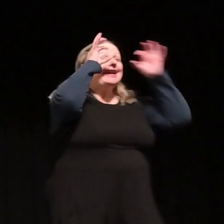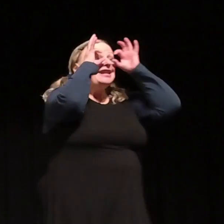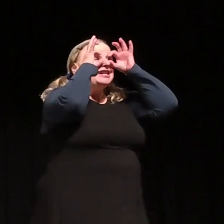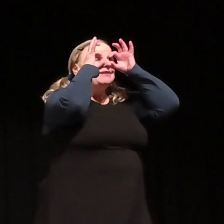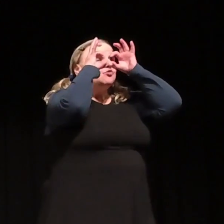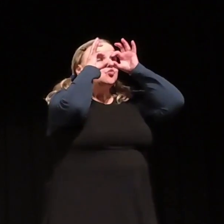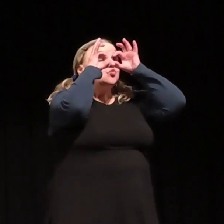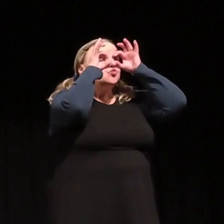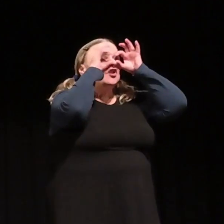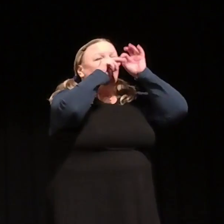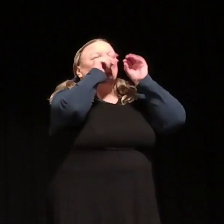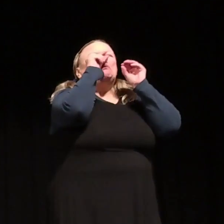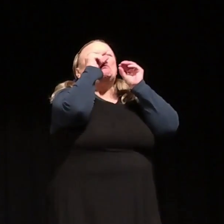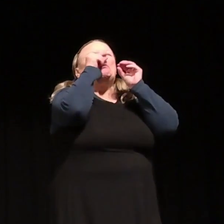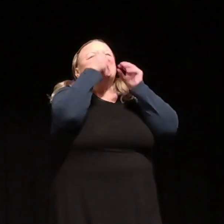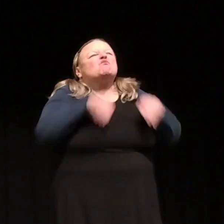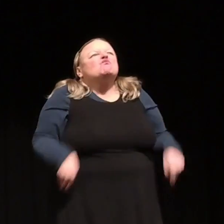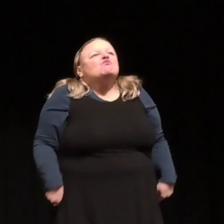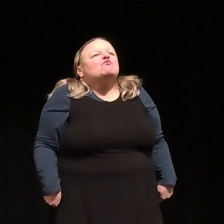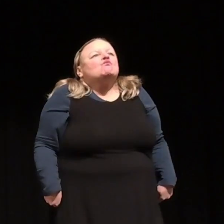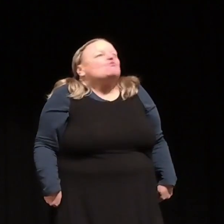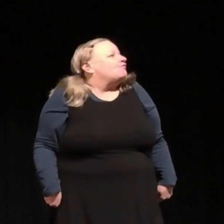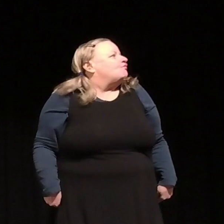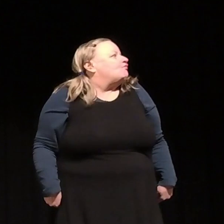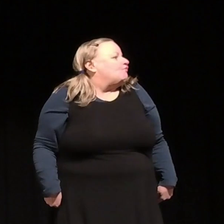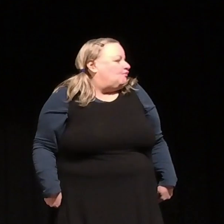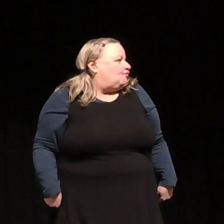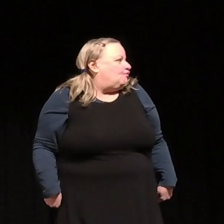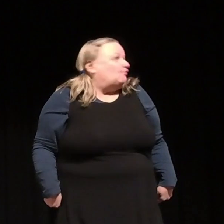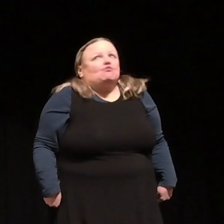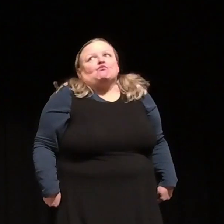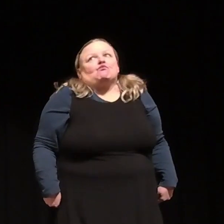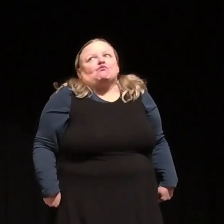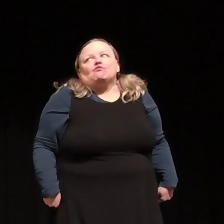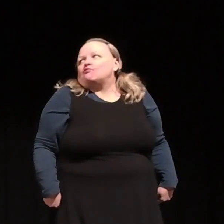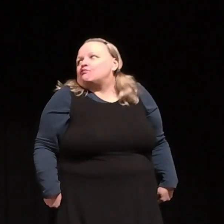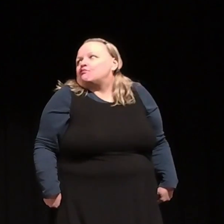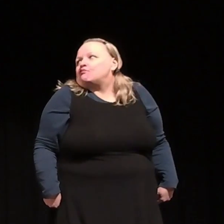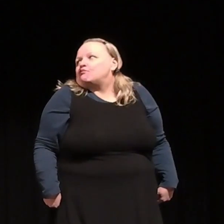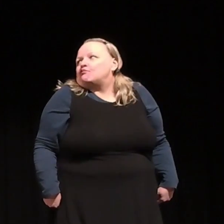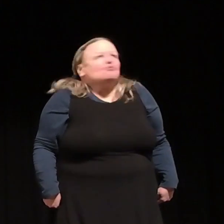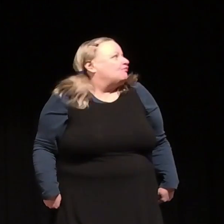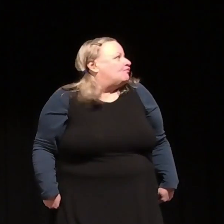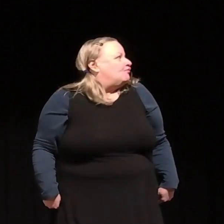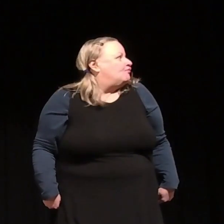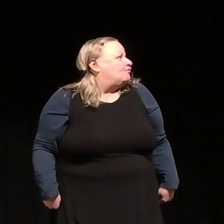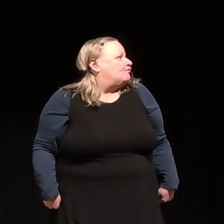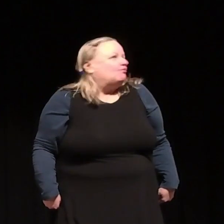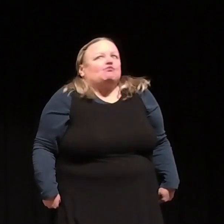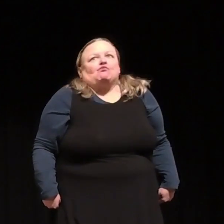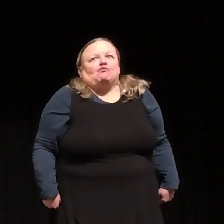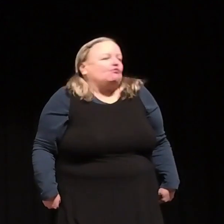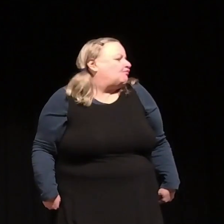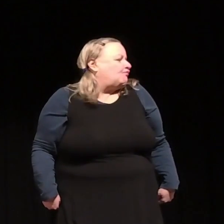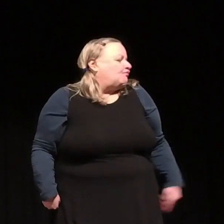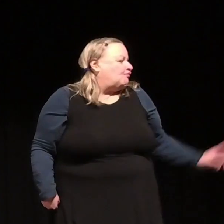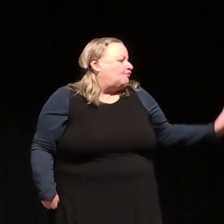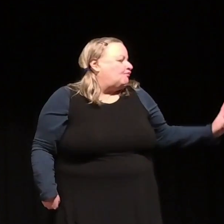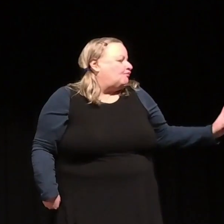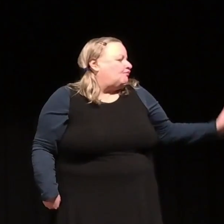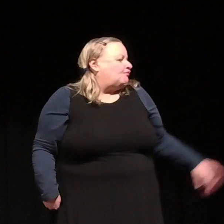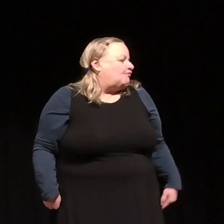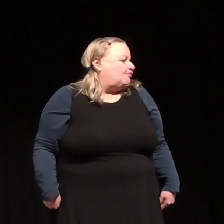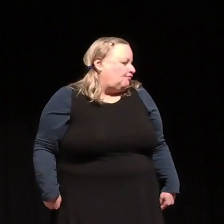Oh! Oh, il y a un hibou. Petit hibou dans l'arbre. Oh, oh, oh,